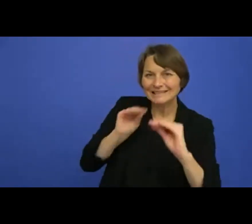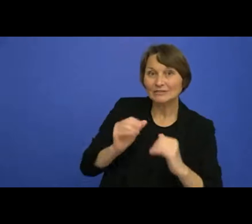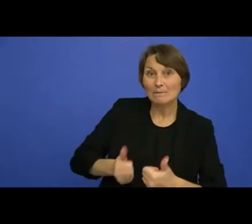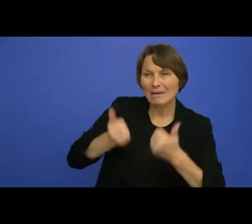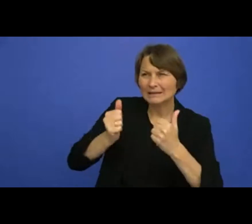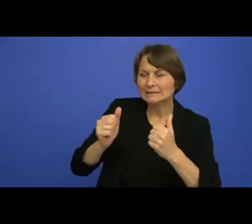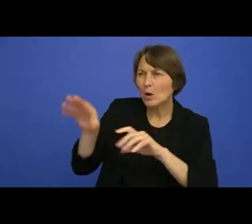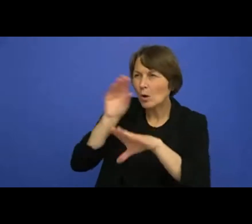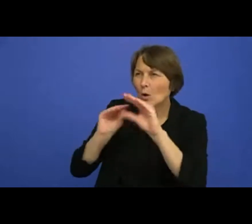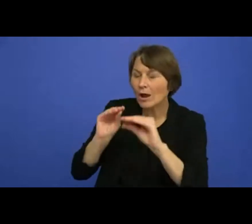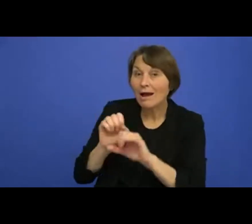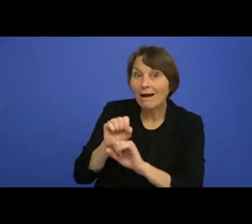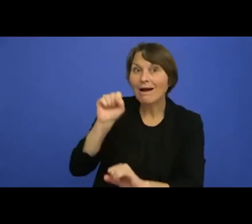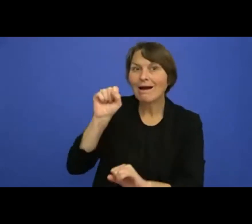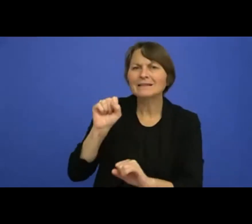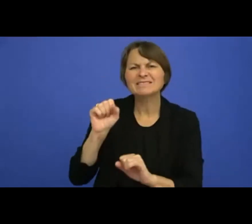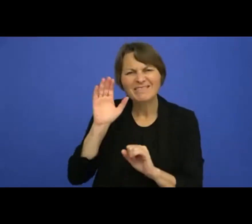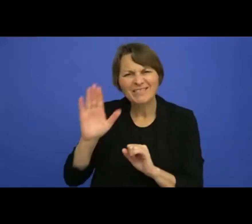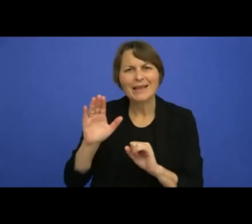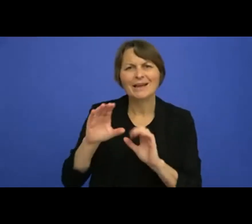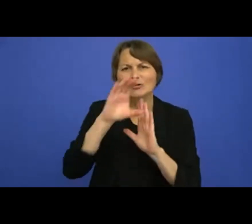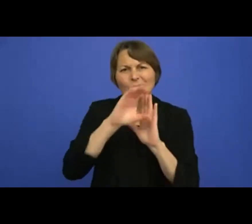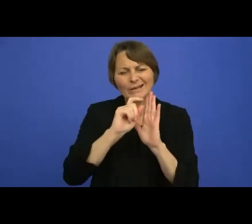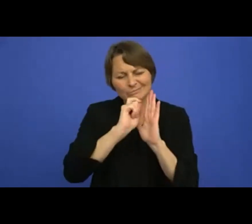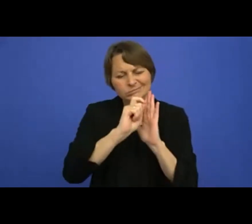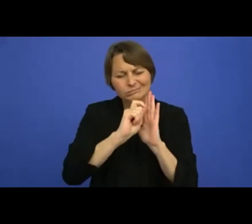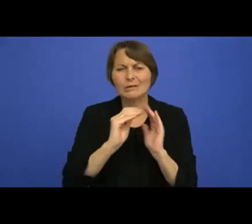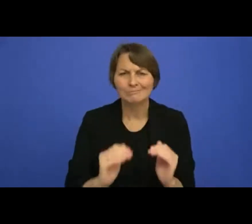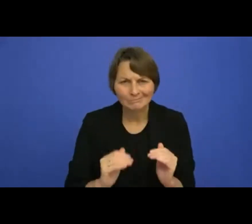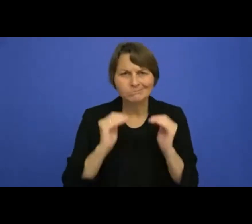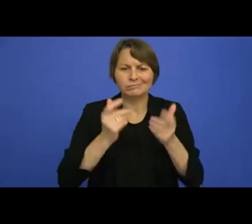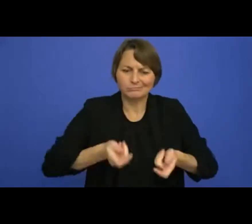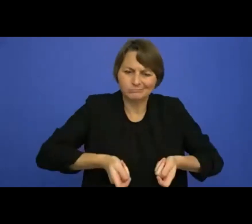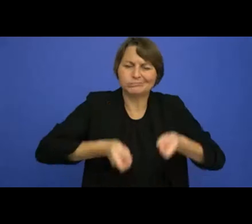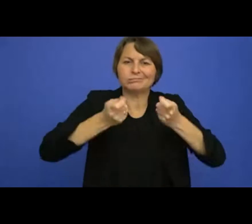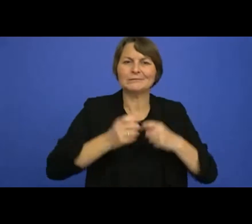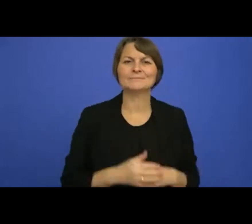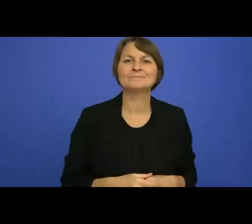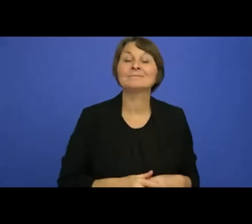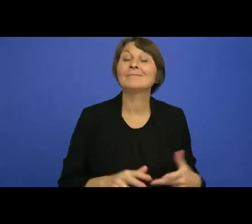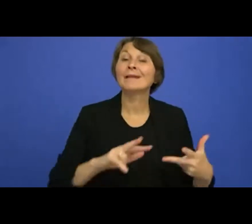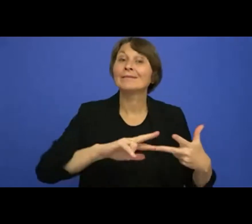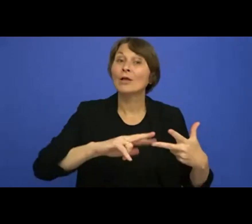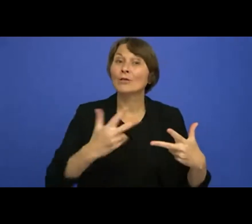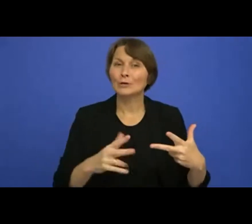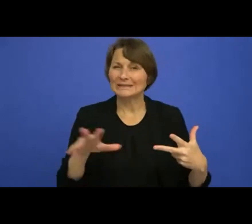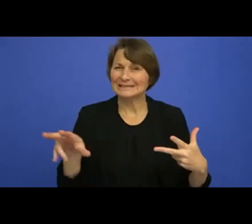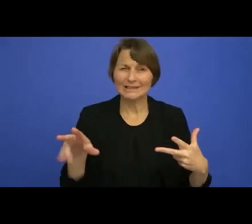physique, les programmes, etc. Troisièmement, il faut adopter une approche systémique